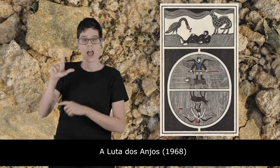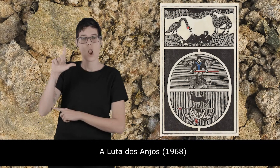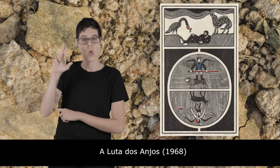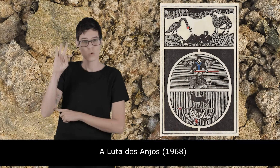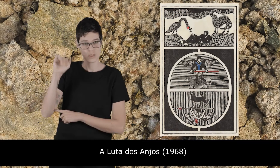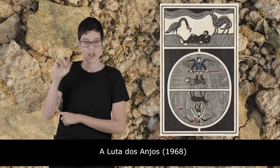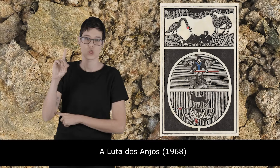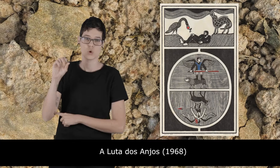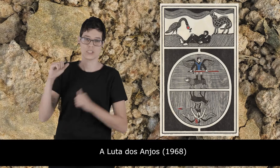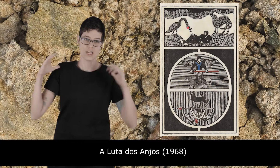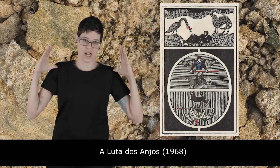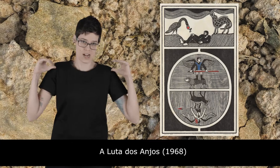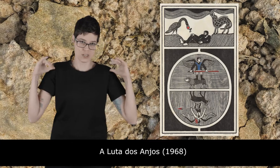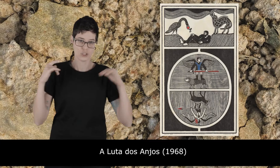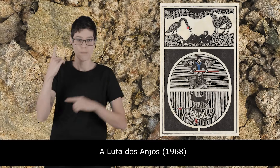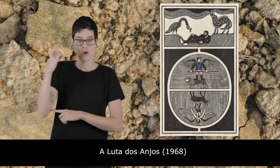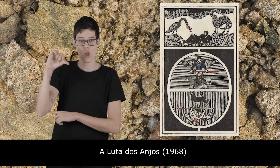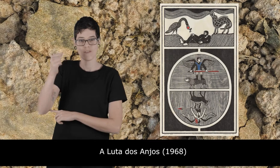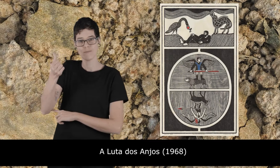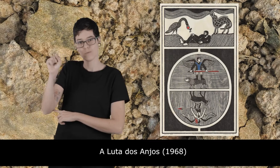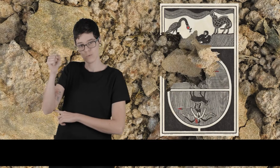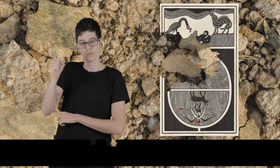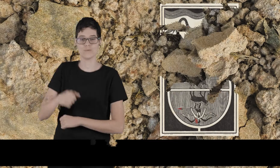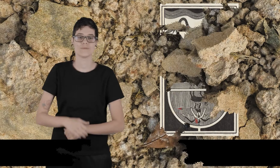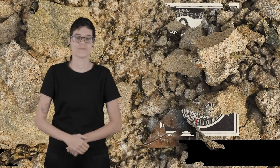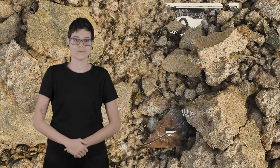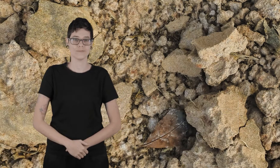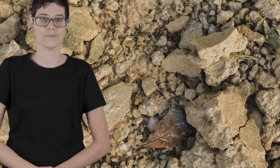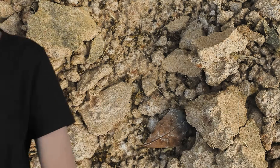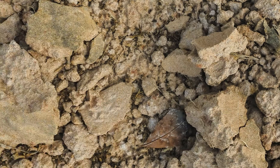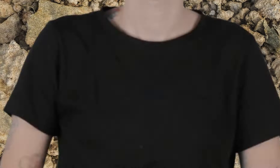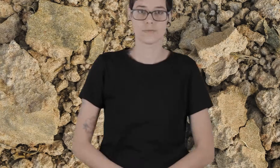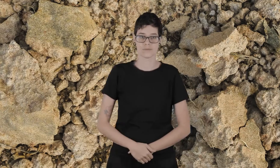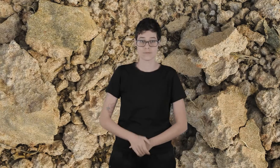A Luta dos Anjos, 1968.